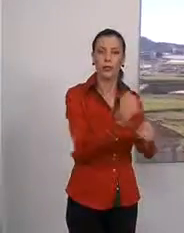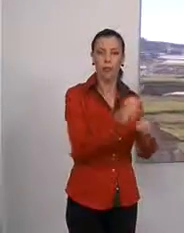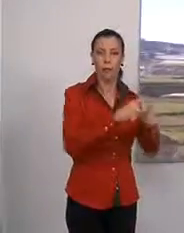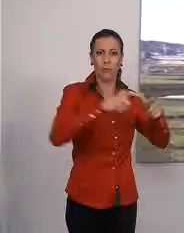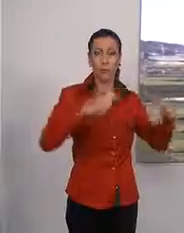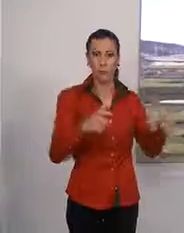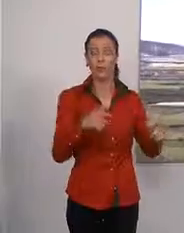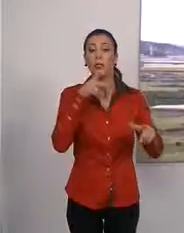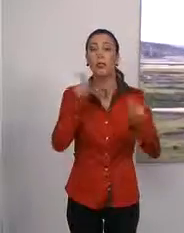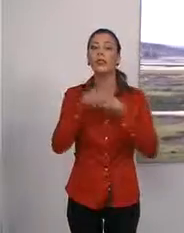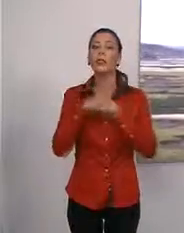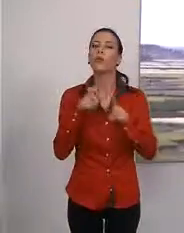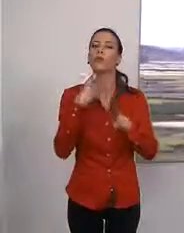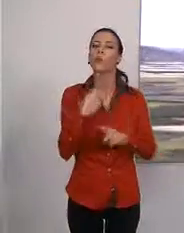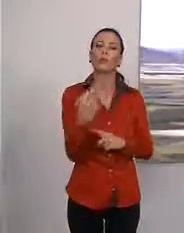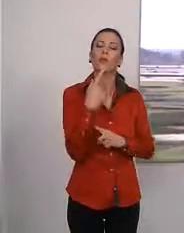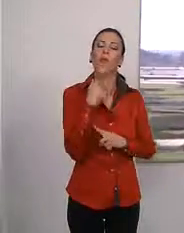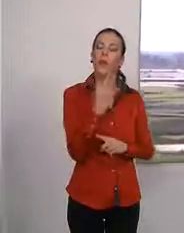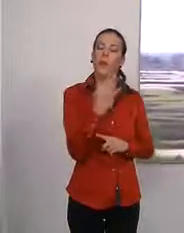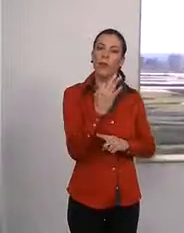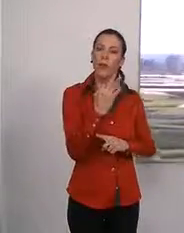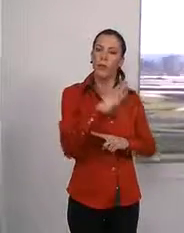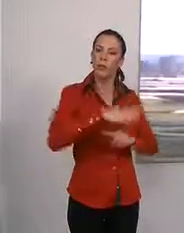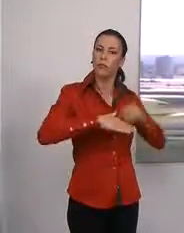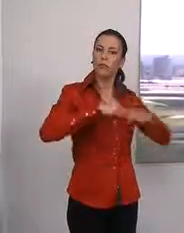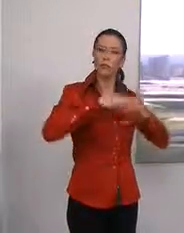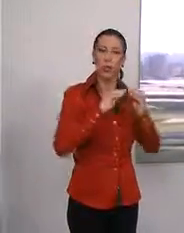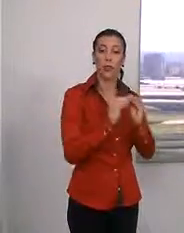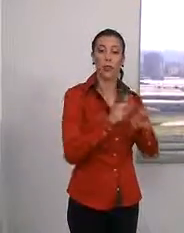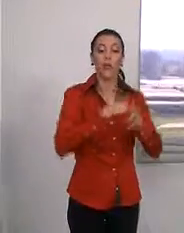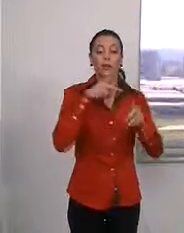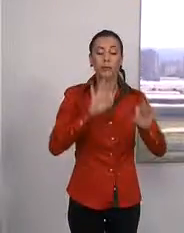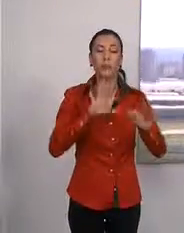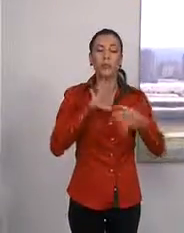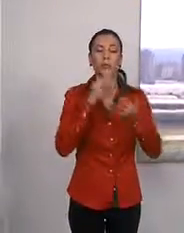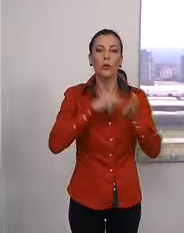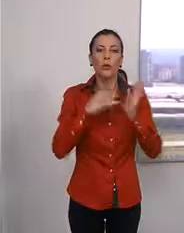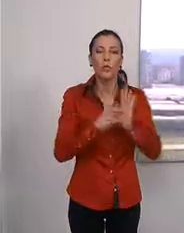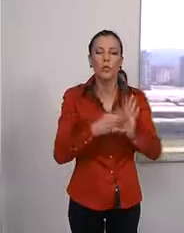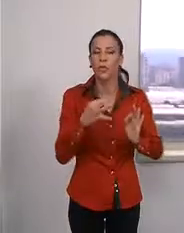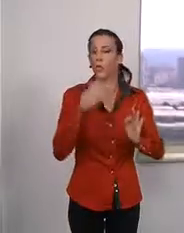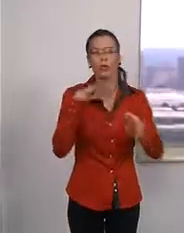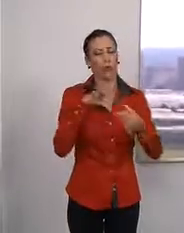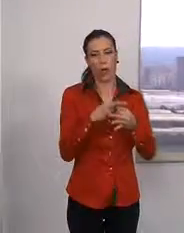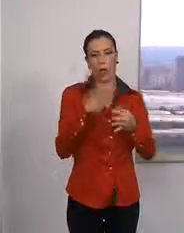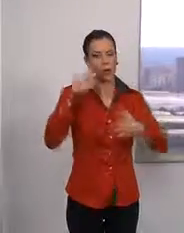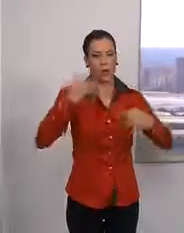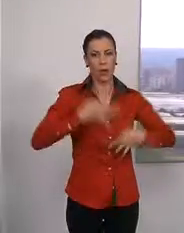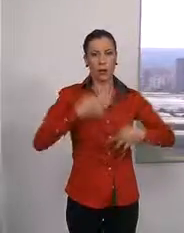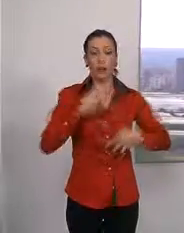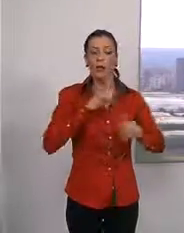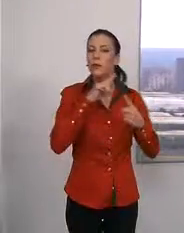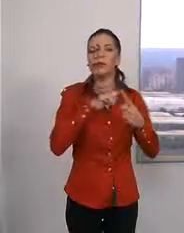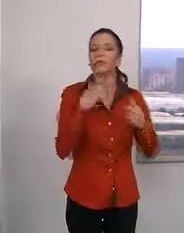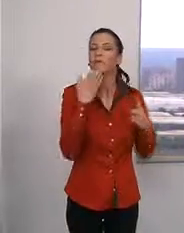en que habría que llevar a cabo una serie de iniciativas para que este tipo de proyectos sea una realidad finalmente. La